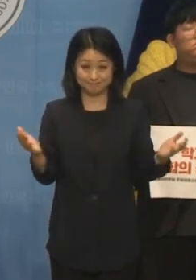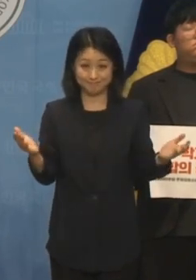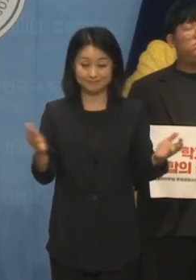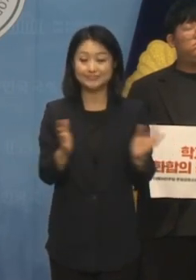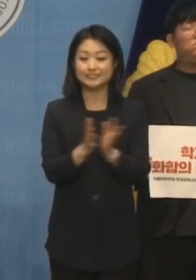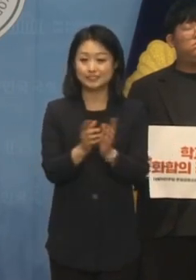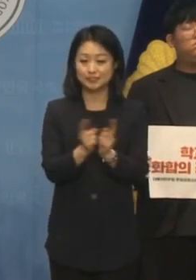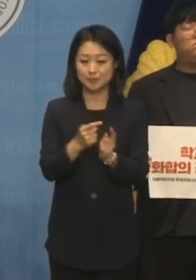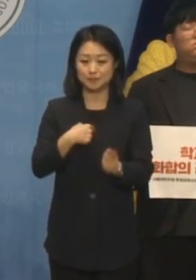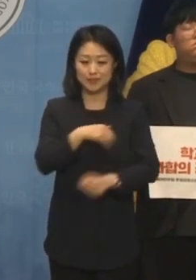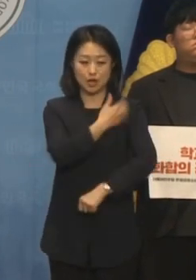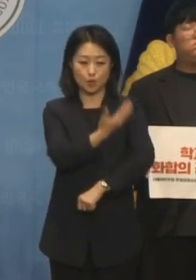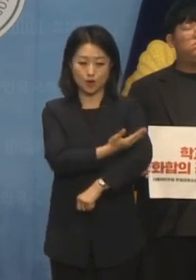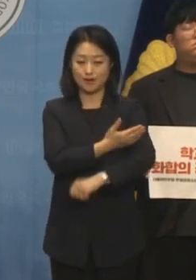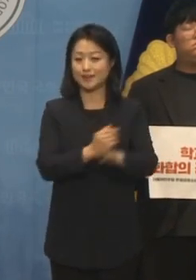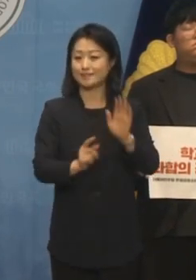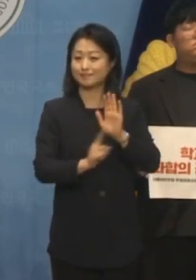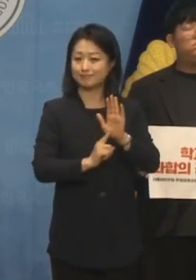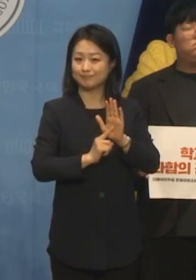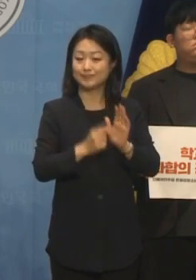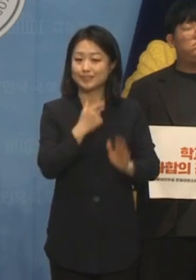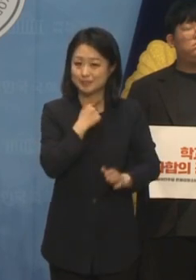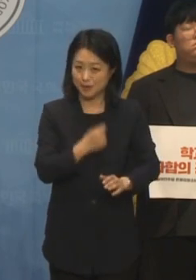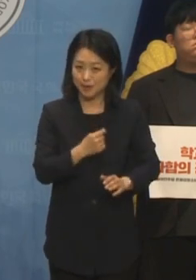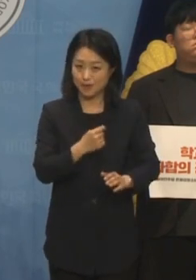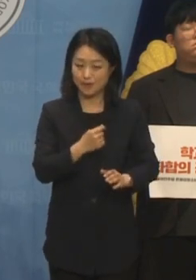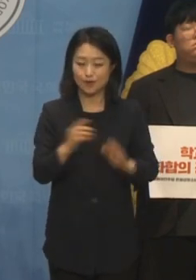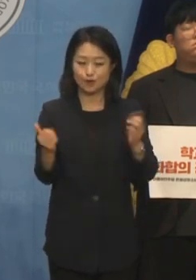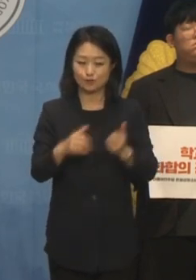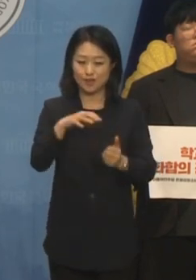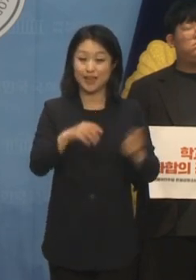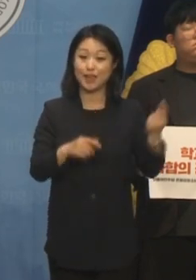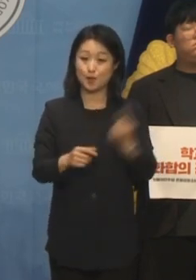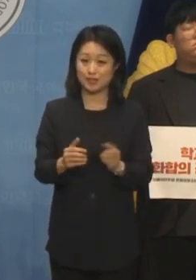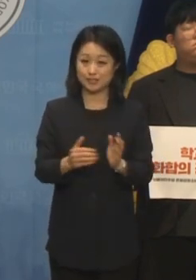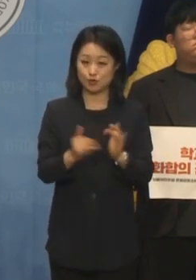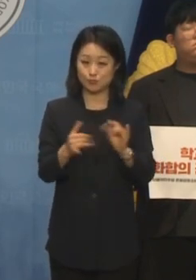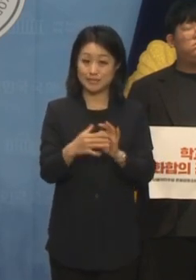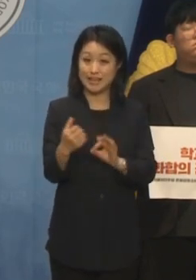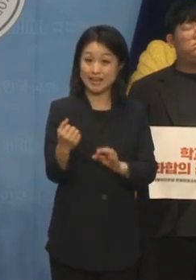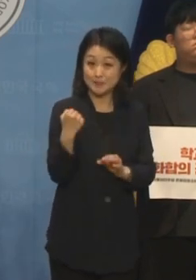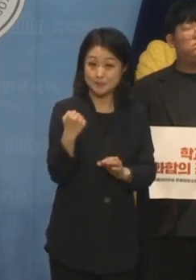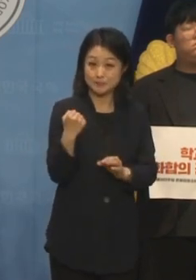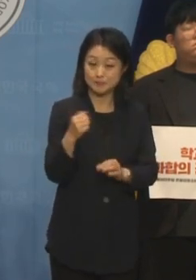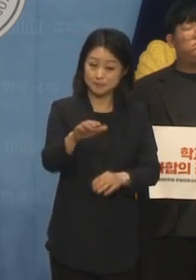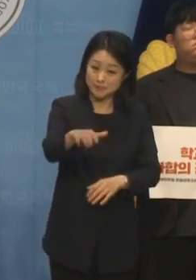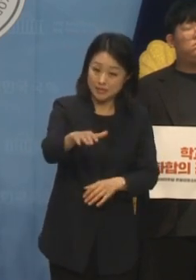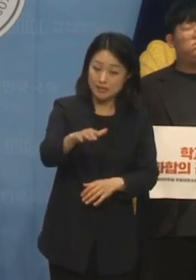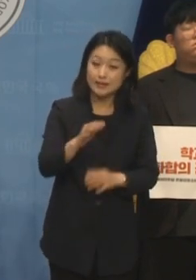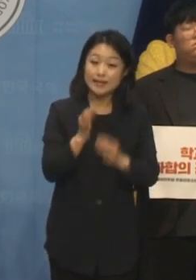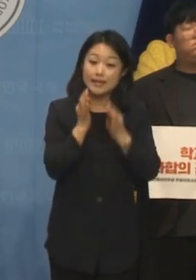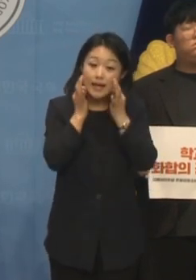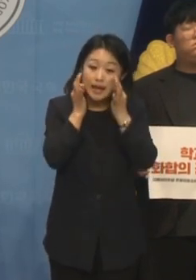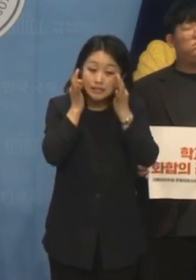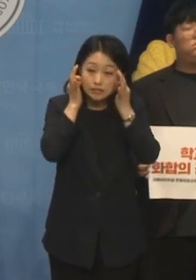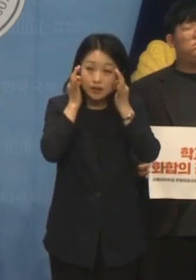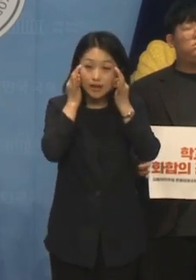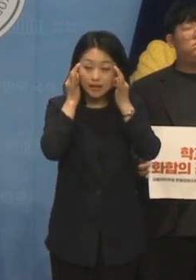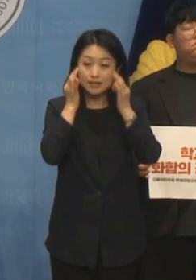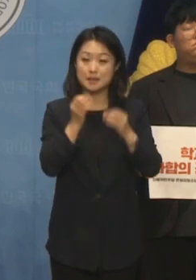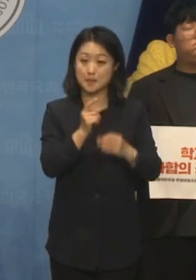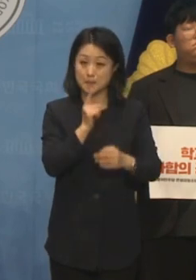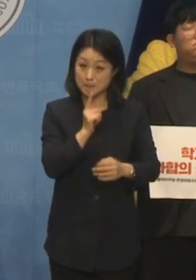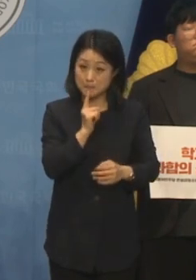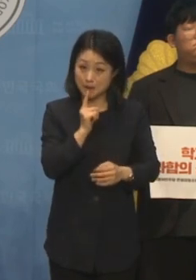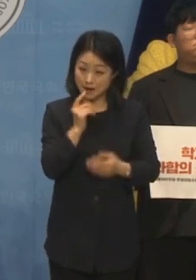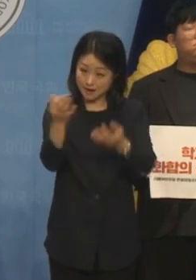직접 자신들의 권리를 주장하기 위해 국회로 찾아온 만큼 국민의힘은 이 간절한 목소리를 똑똑히 들었으면